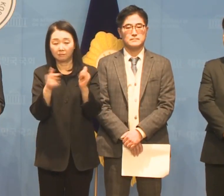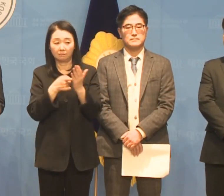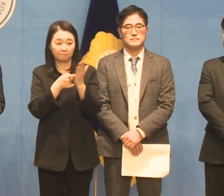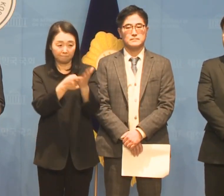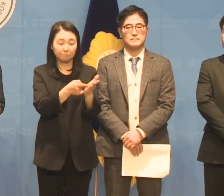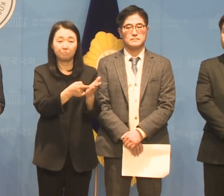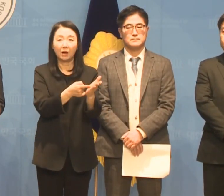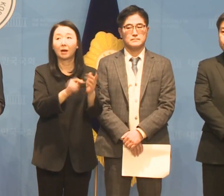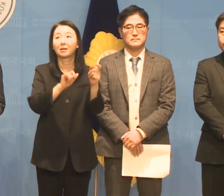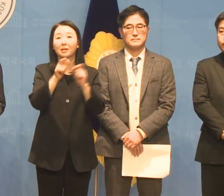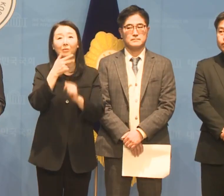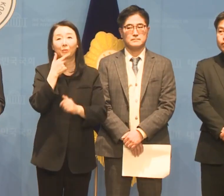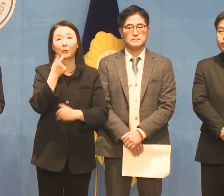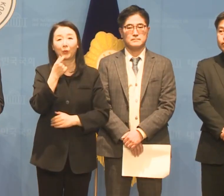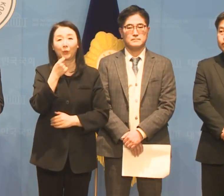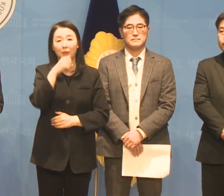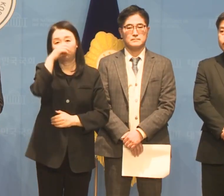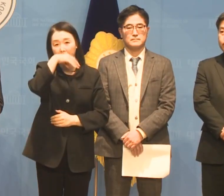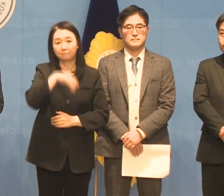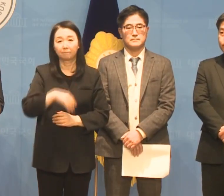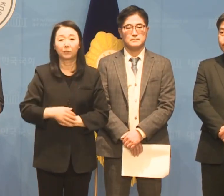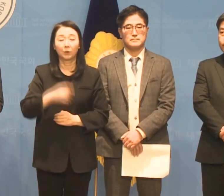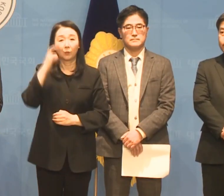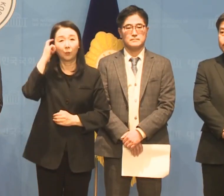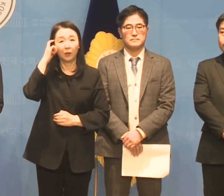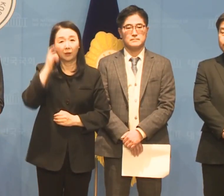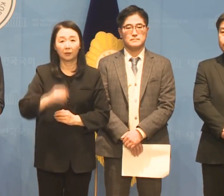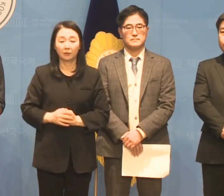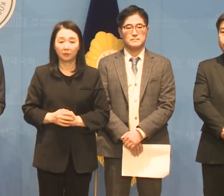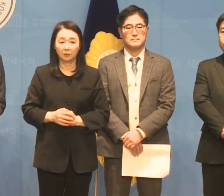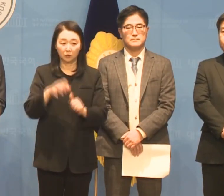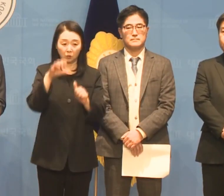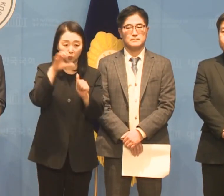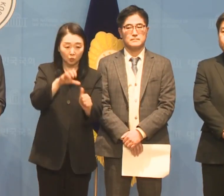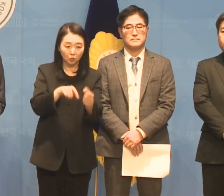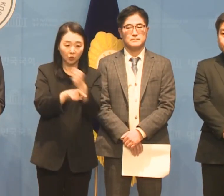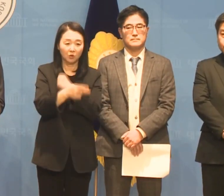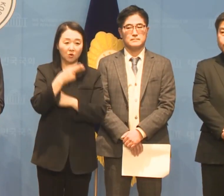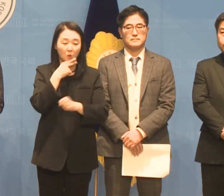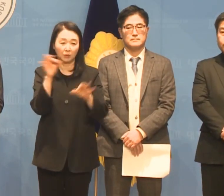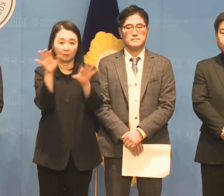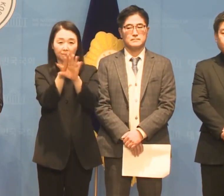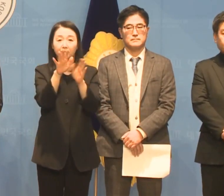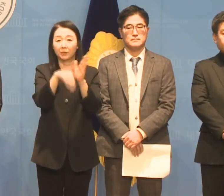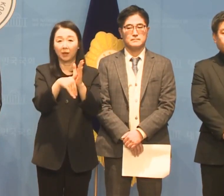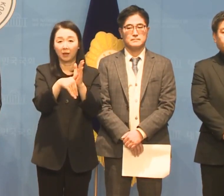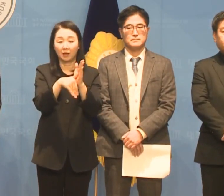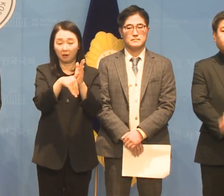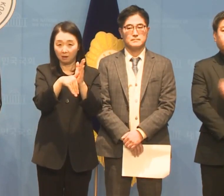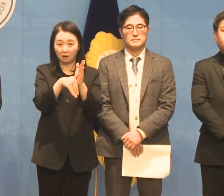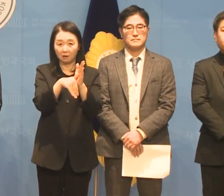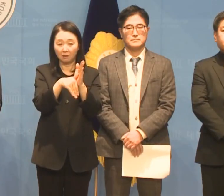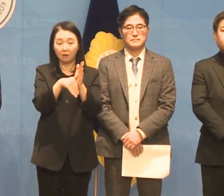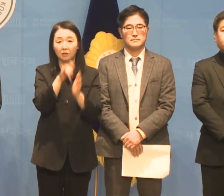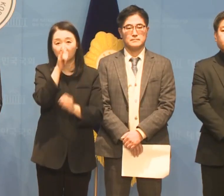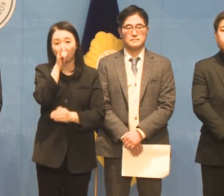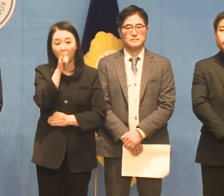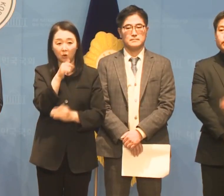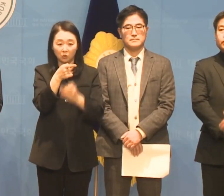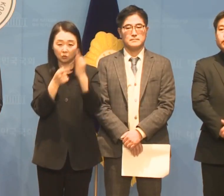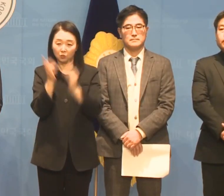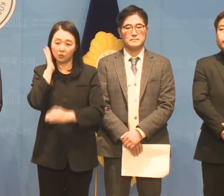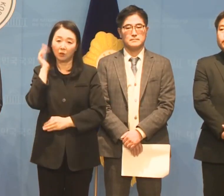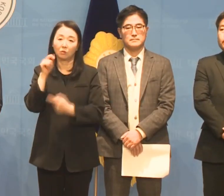하는 경우가 거의 없습니다. 왜 그러냐면 구속 사유가 없거나 소멸됐을 경우인데 윤석열 대통령에